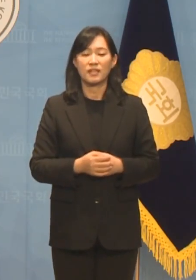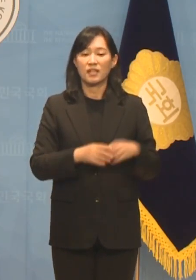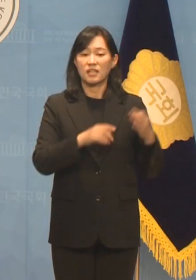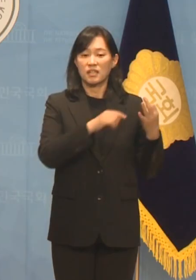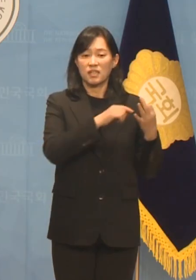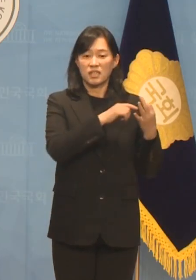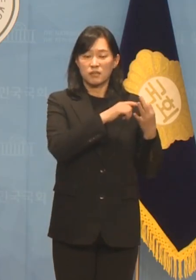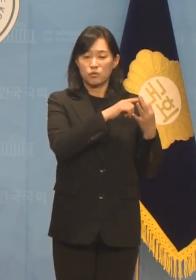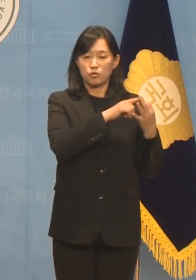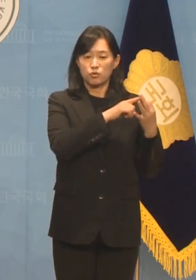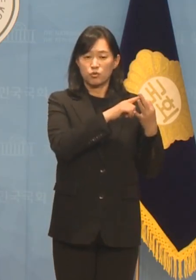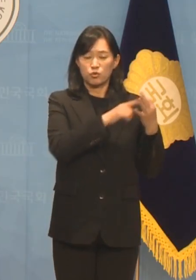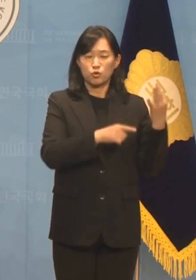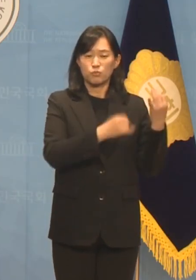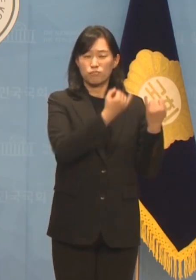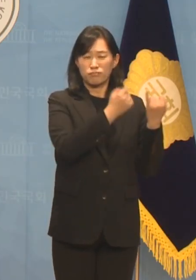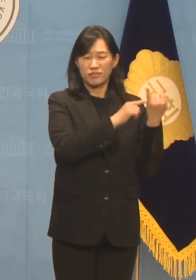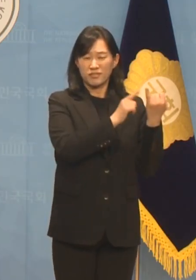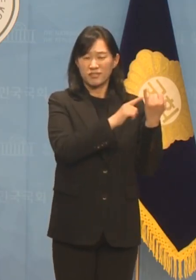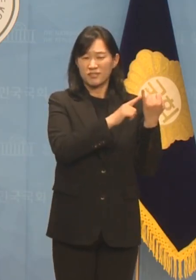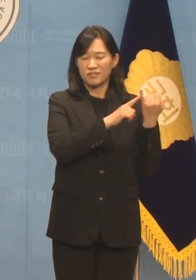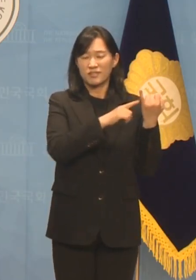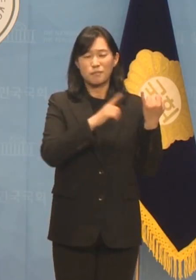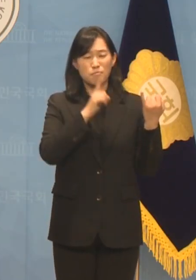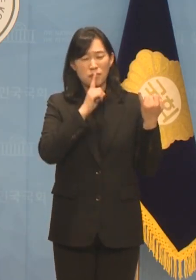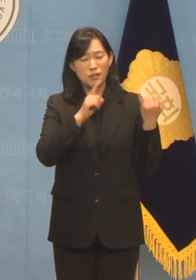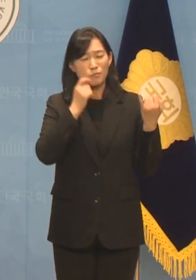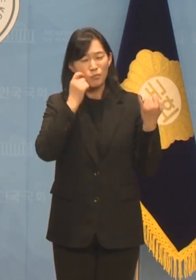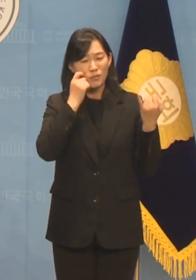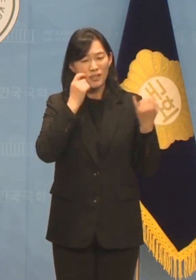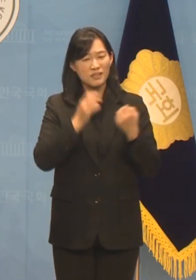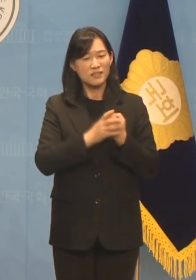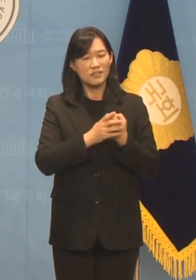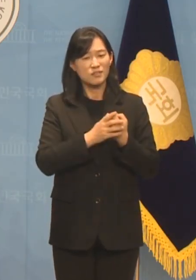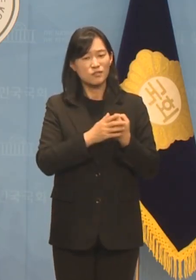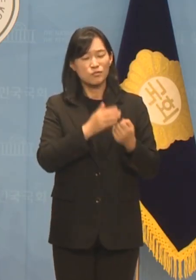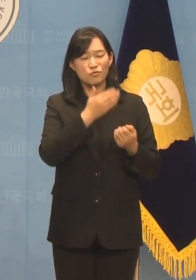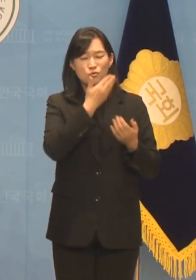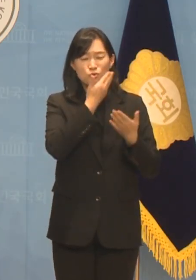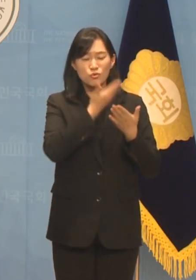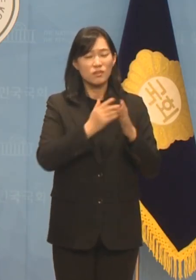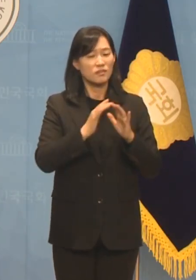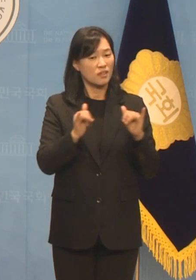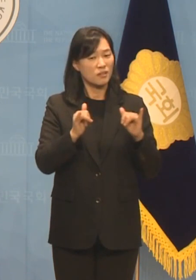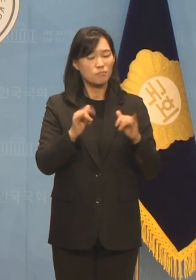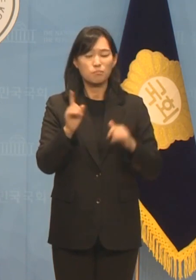김건희는 여전히 감히 입에 올릴 수도 없는 성역입니까?